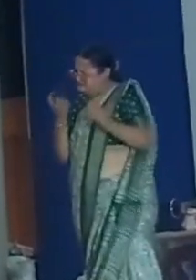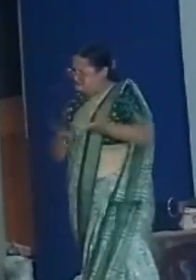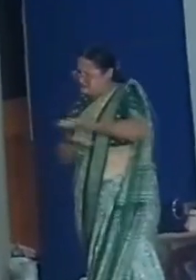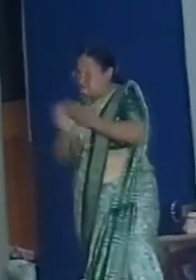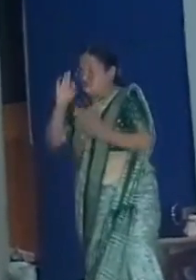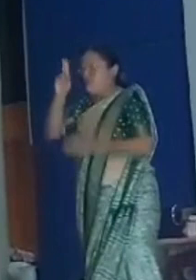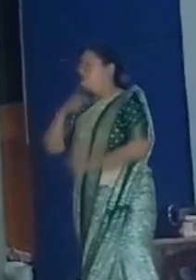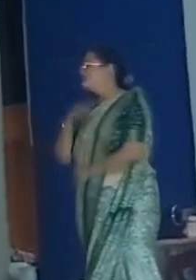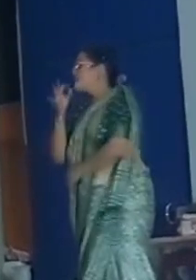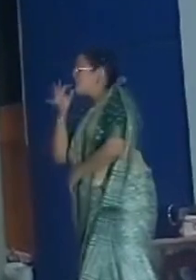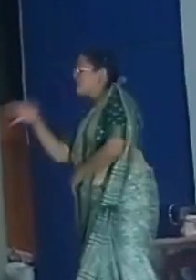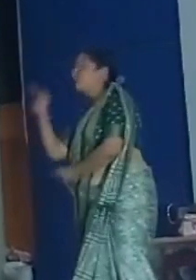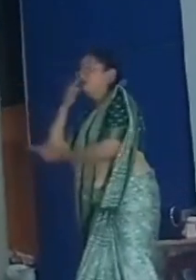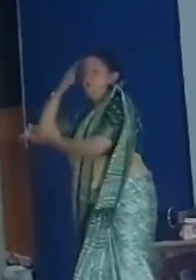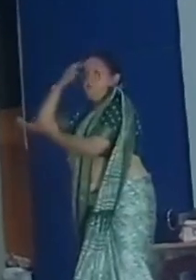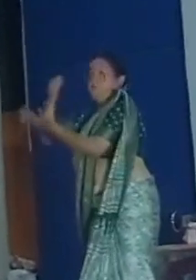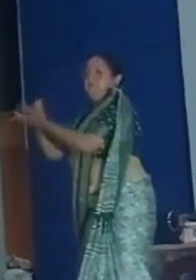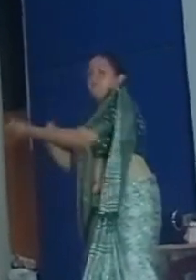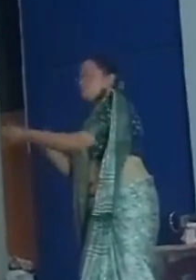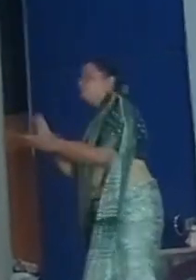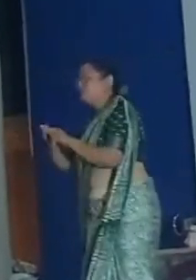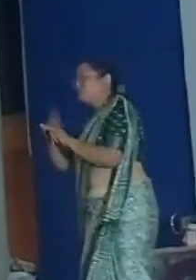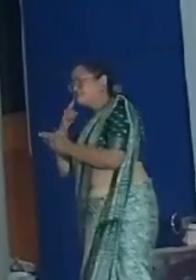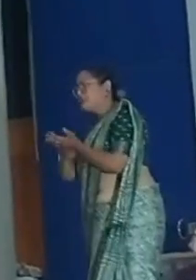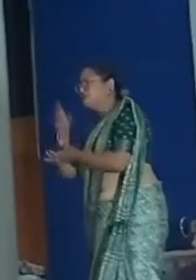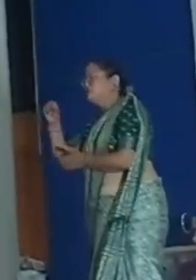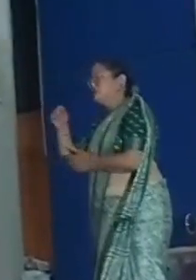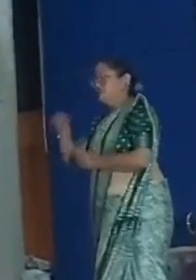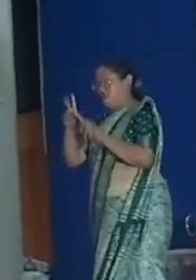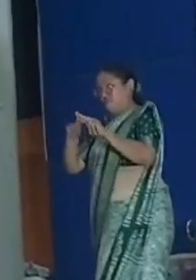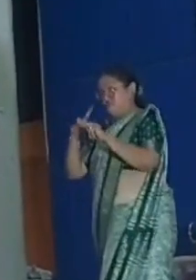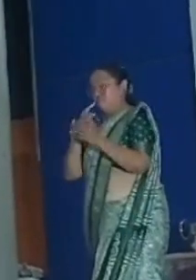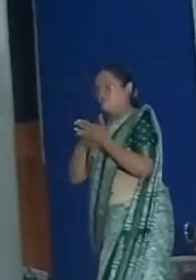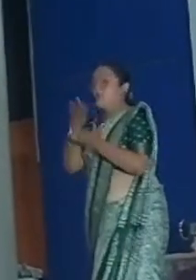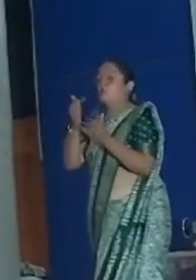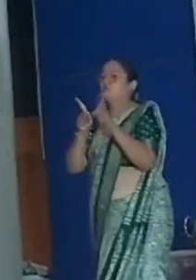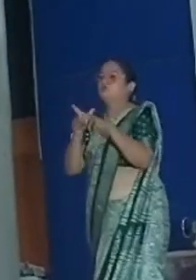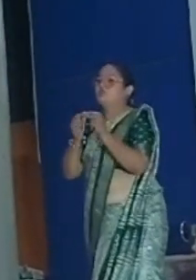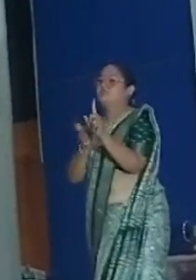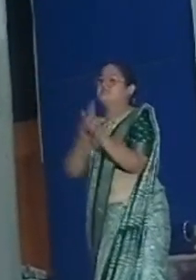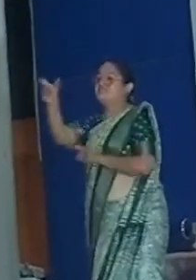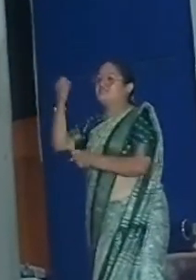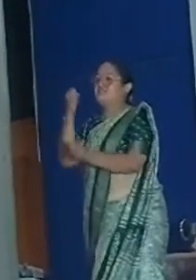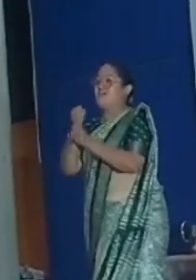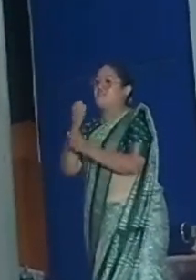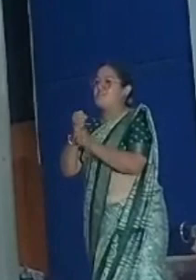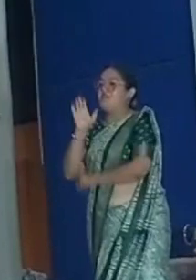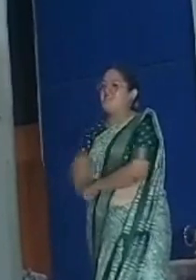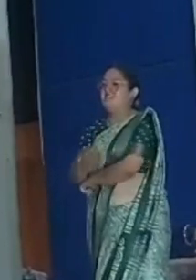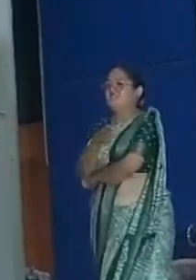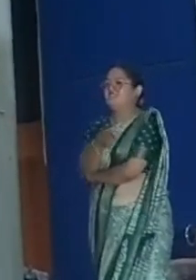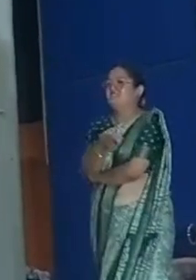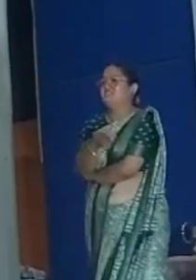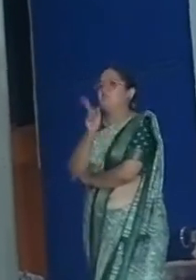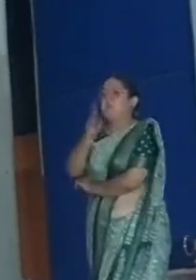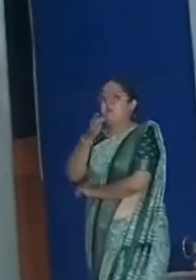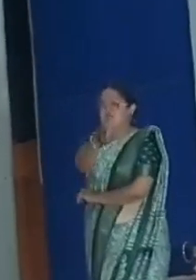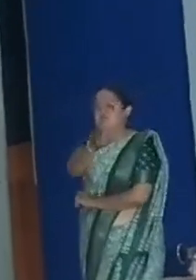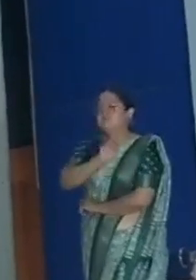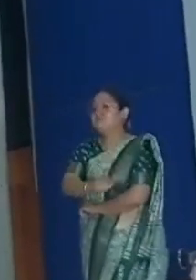आप करवाते हैं तो ऐसा था एक्ट होगा, सेकंड चीज ये है। मैंने लड़की बोला कि आप एफ आई आर करवाना चाहते हो नहीं करवाना चाहते, अगर एफ आई आर कर रहे हो तो लड़के की सरकारी नौकरी है, उसकी सरकारी